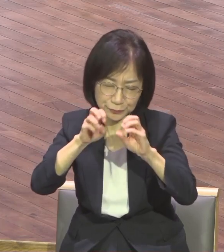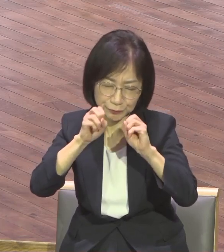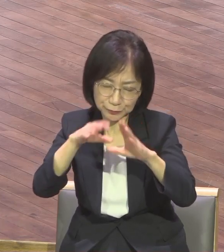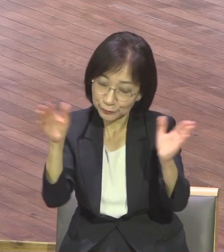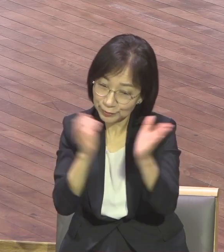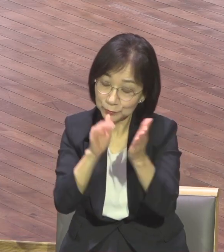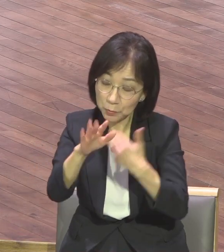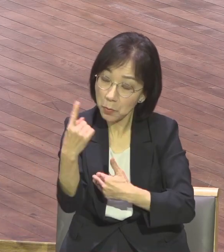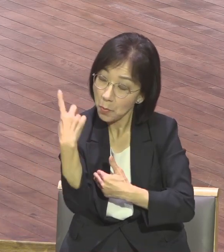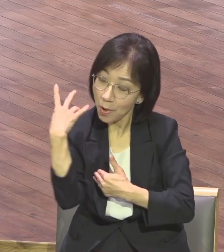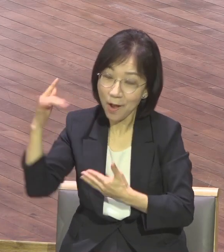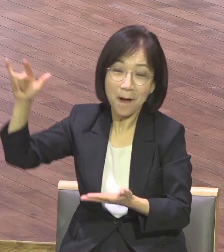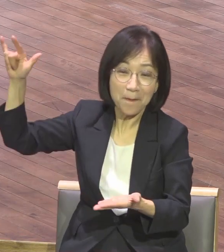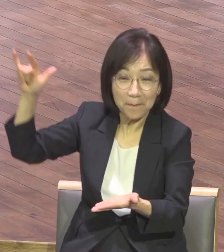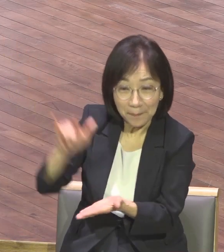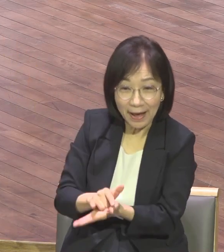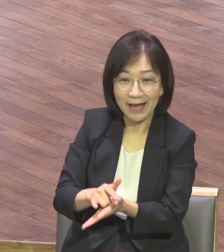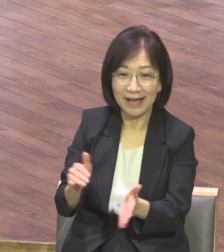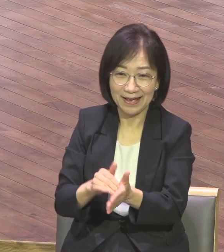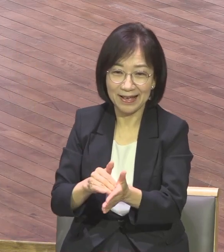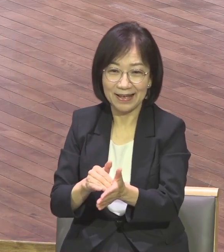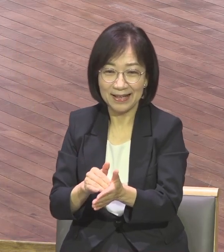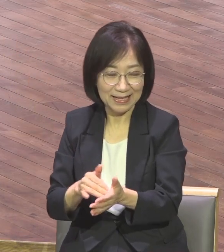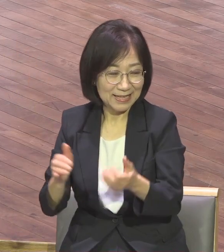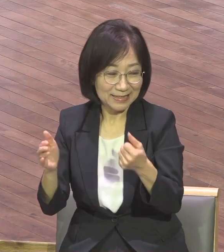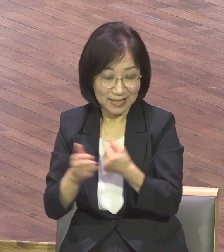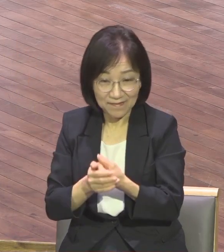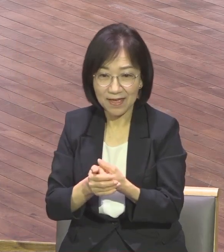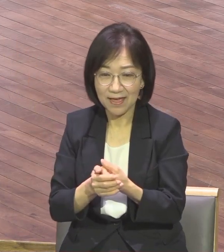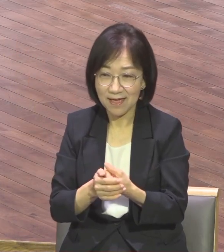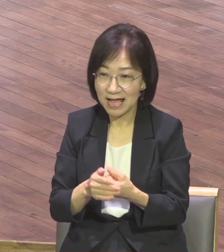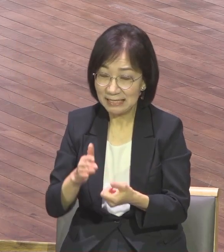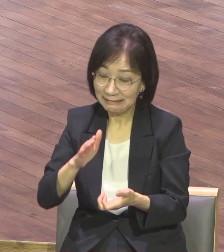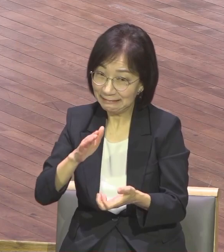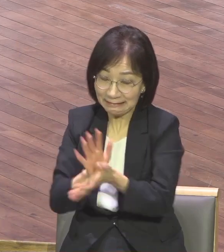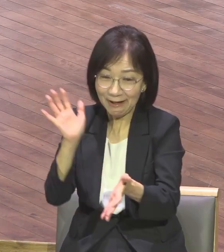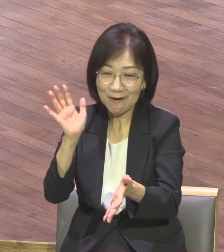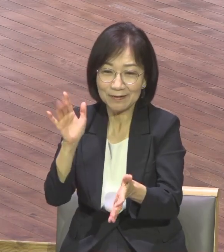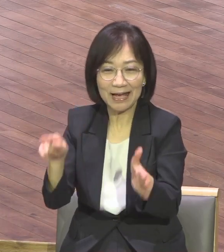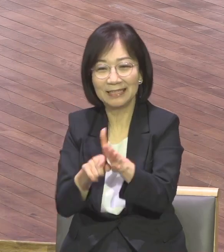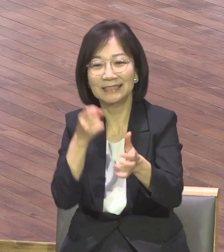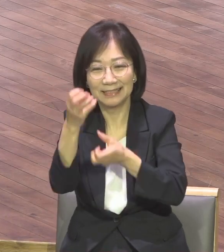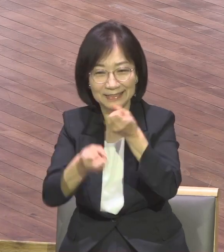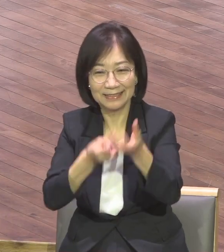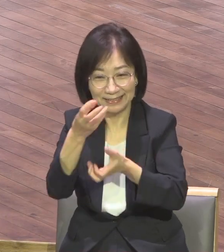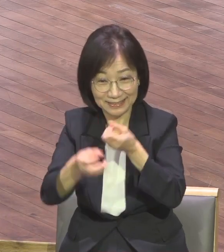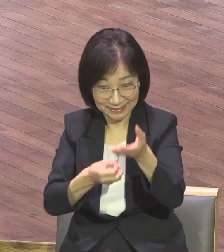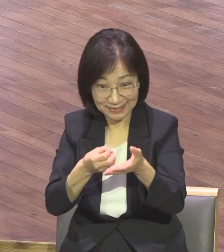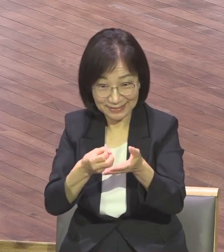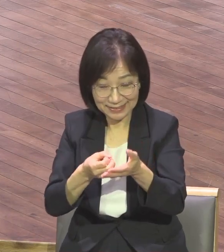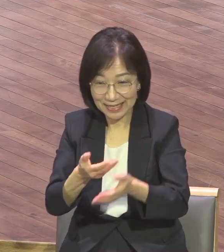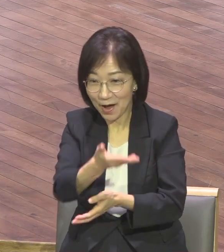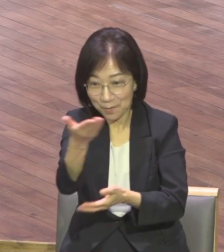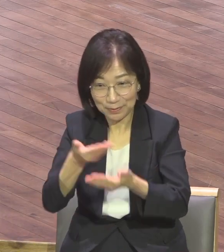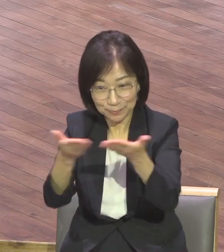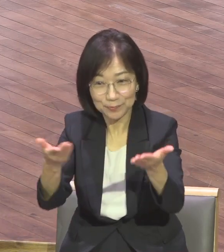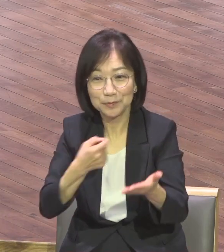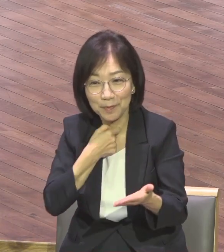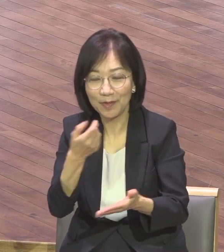그래서 싱싱한 살아있는 실감나는 선교 현장 좀 들어보라고 3부 설교를 하시게